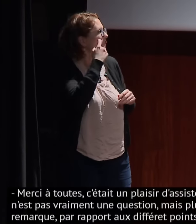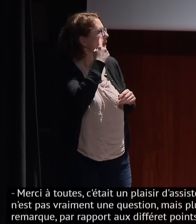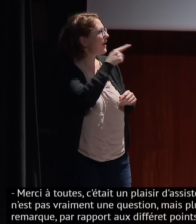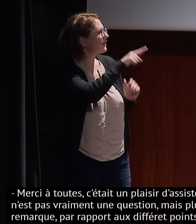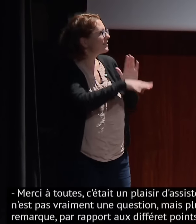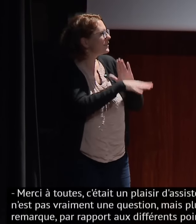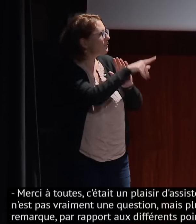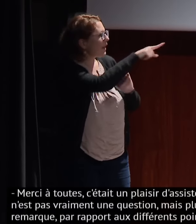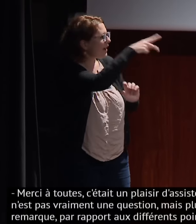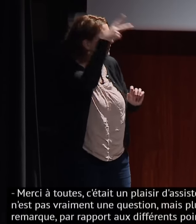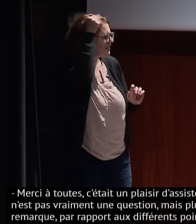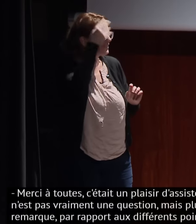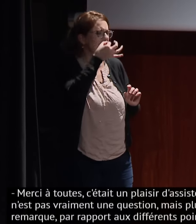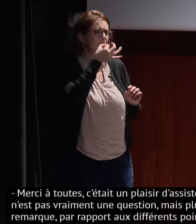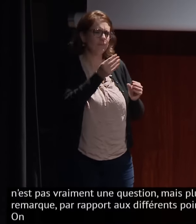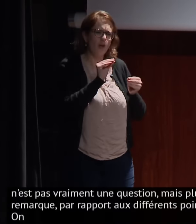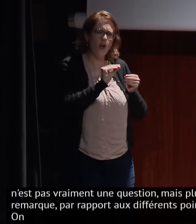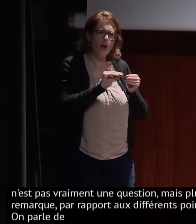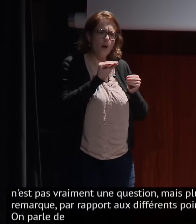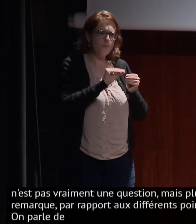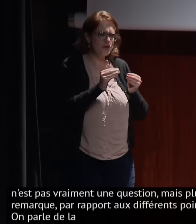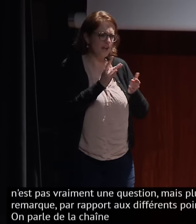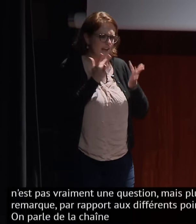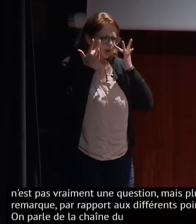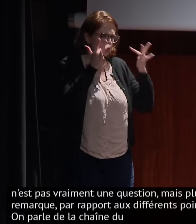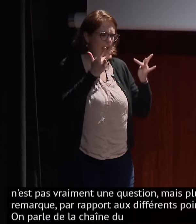On parle de la chaîne du livre.